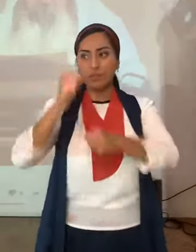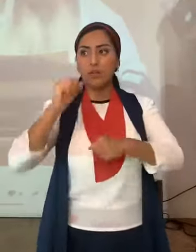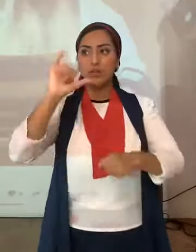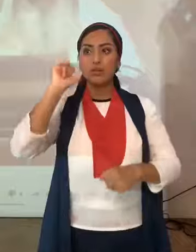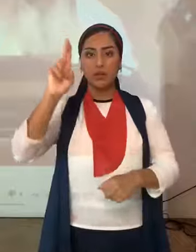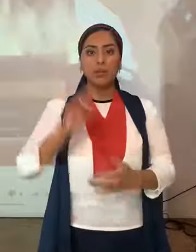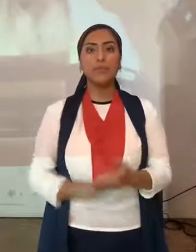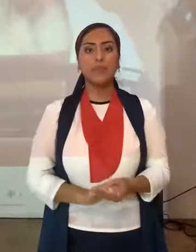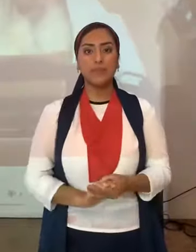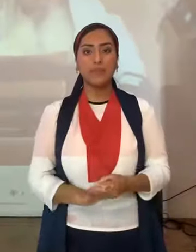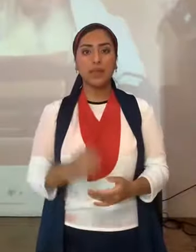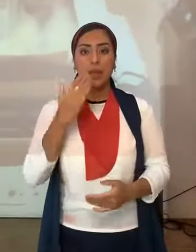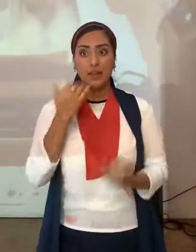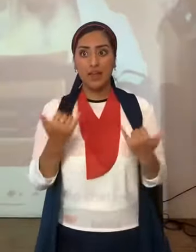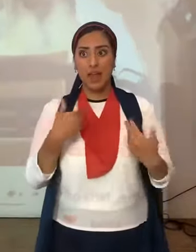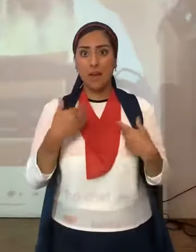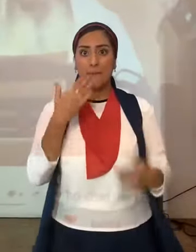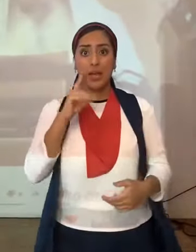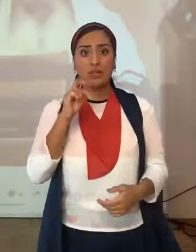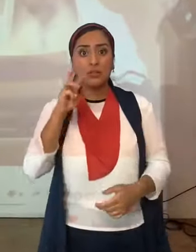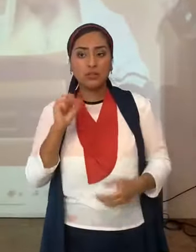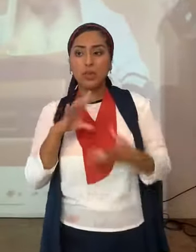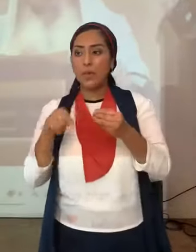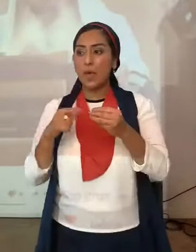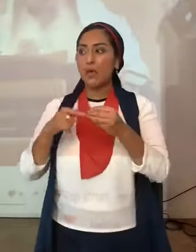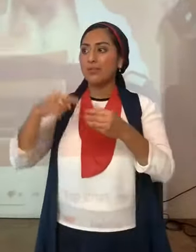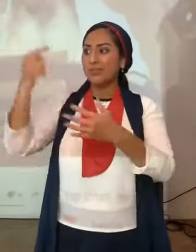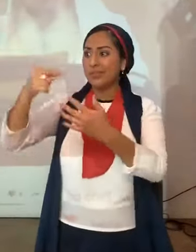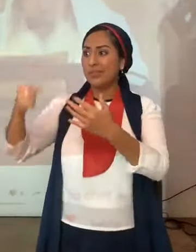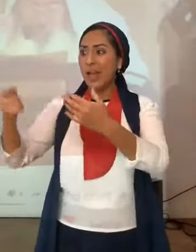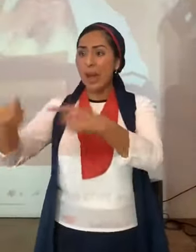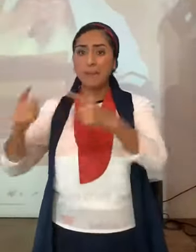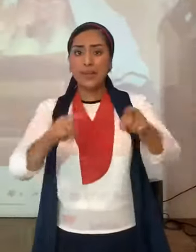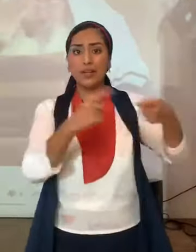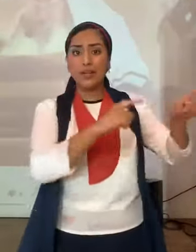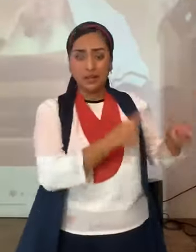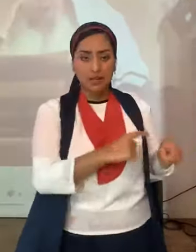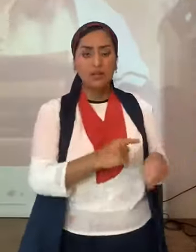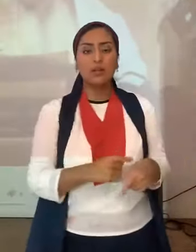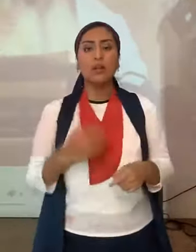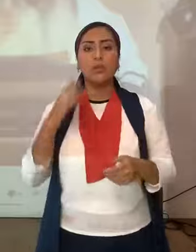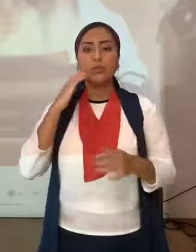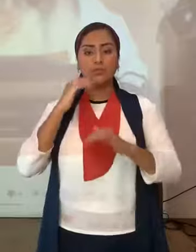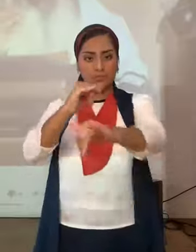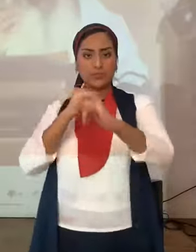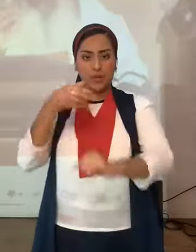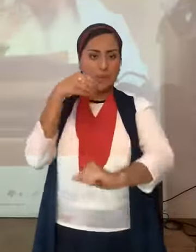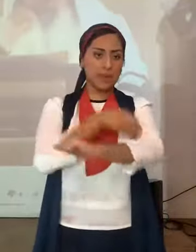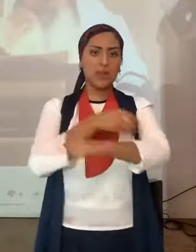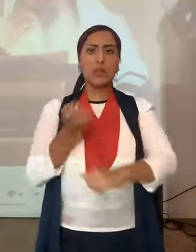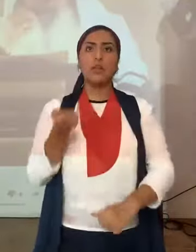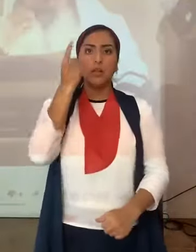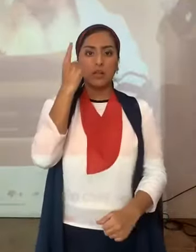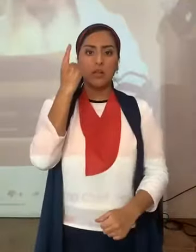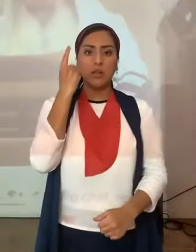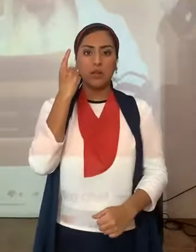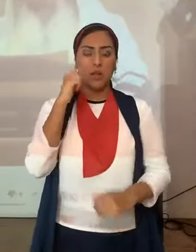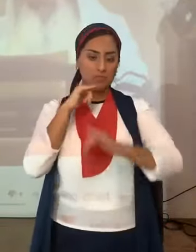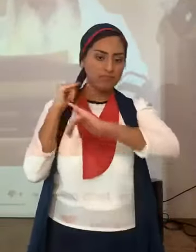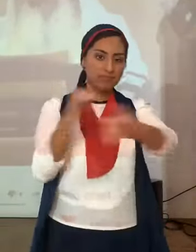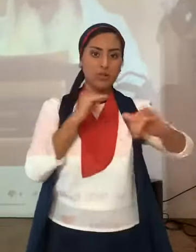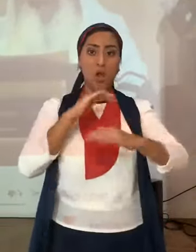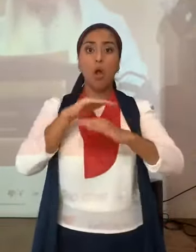Hay malas noticias ahora, que si esto, que si el otro, aquí, allá. A ver, vamos a leerlo bien fuerte y conscientes de todo